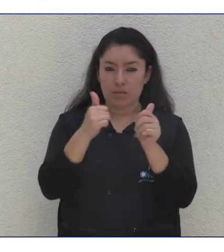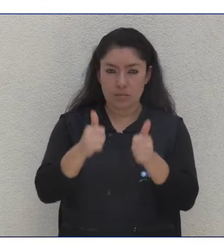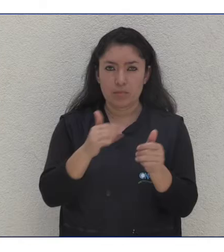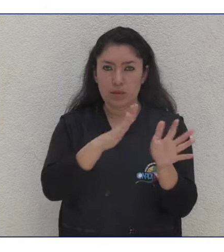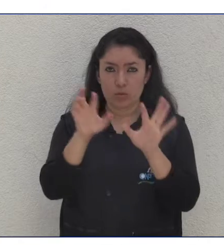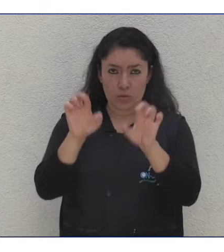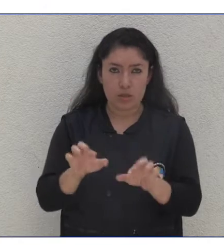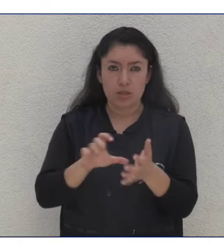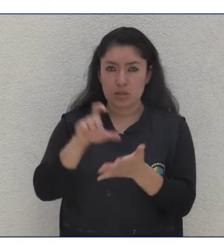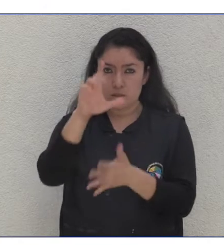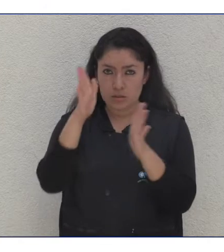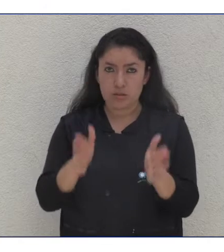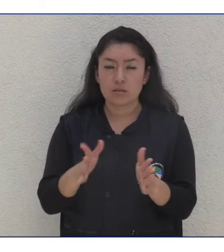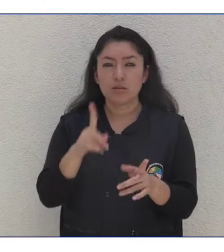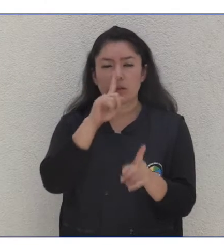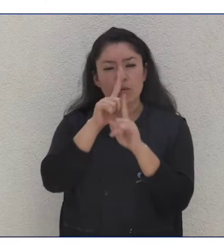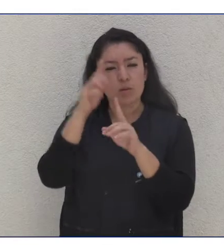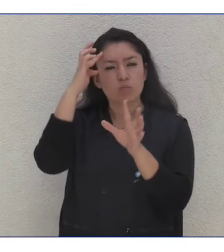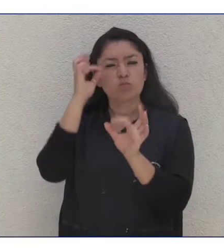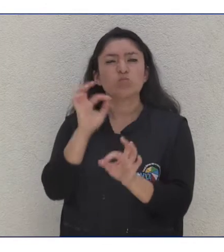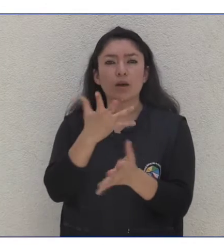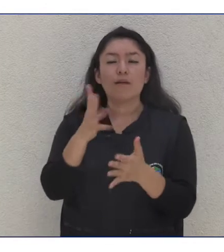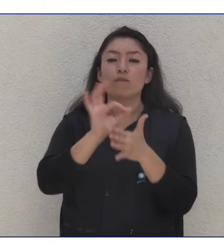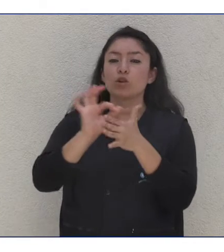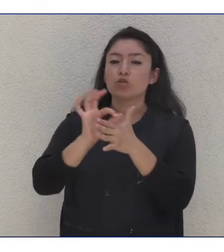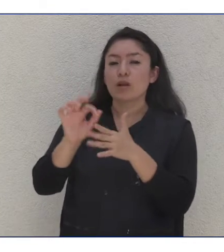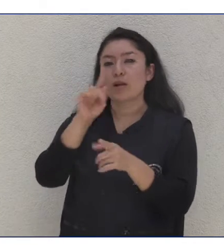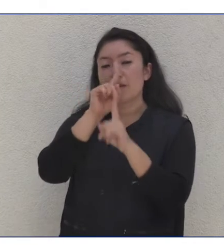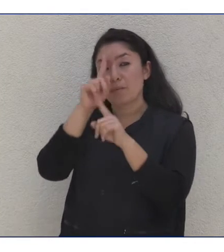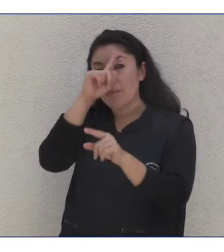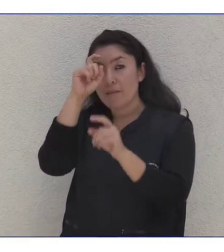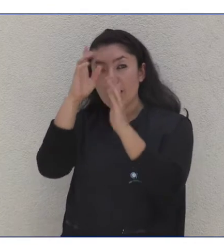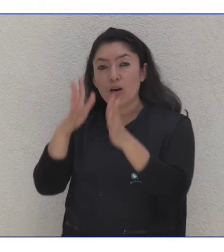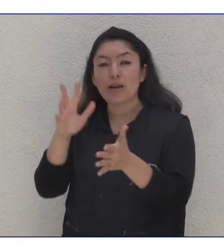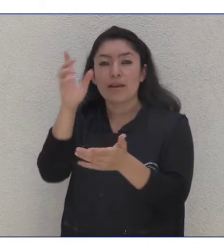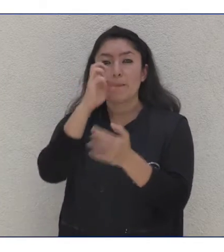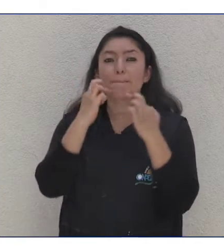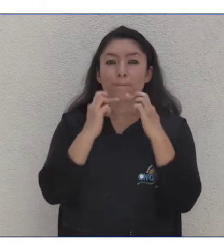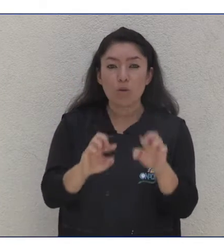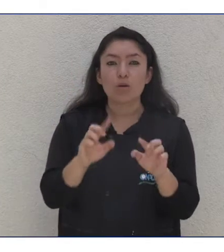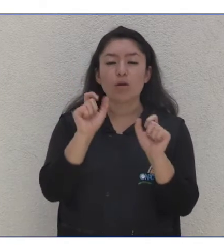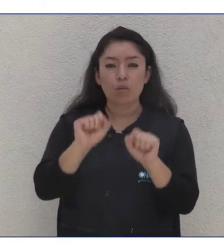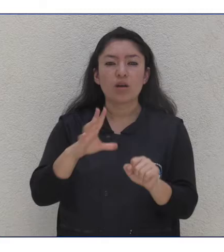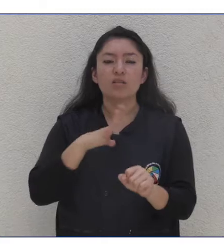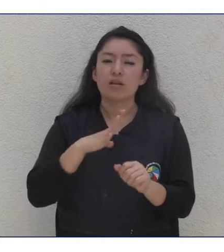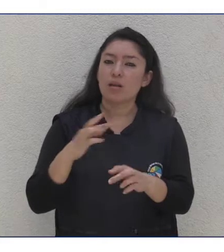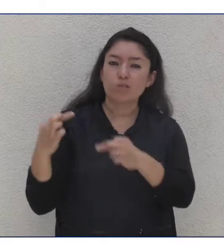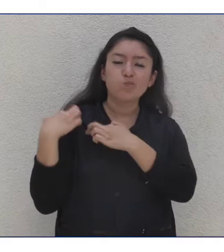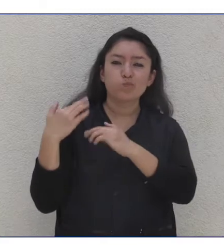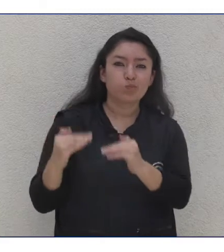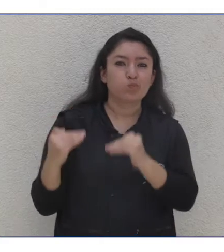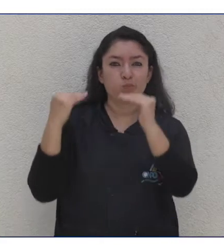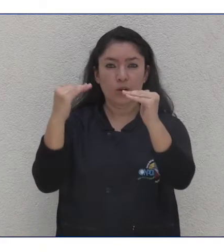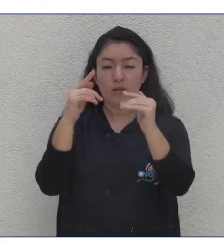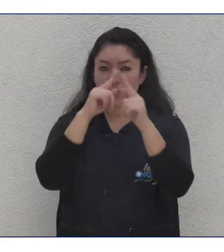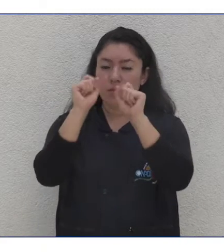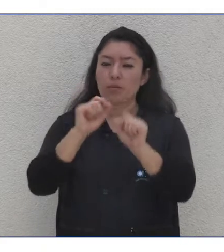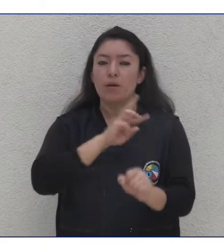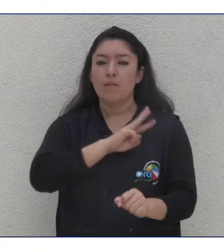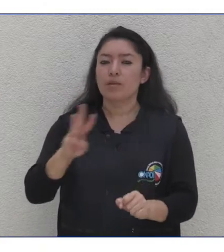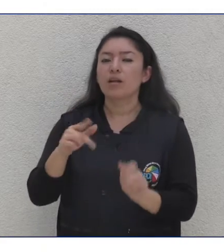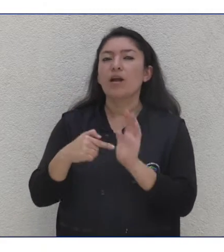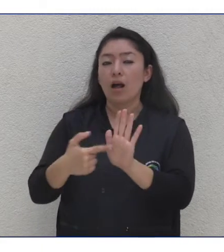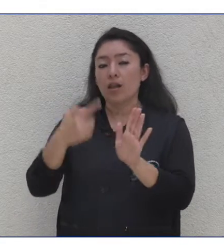ciudadanos, considerando que los funcionarios y empleados públicos son simples depositarios del poder que emana del pueblo, que el